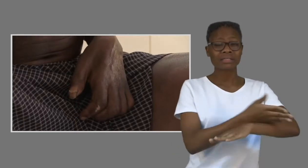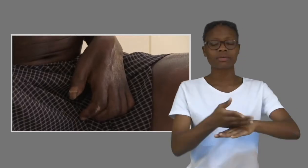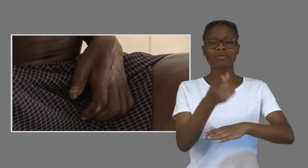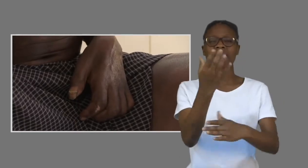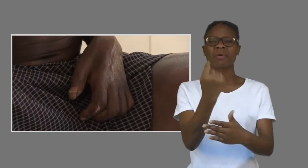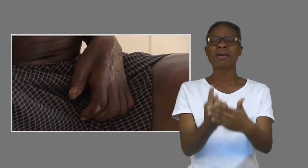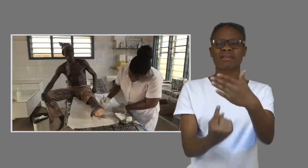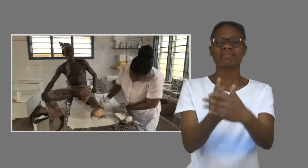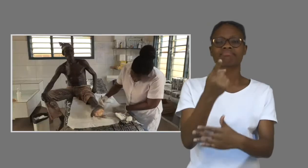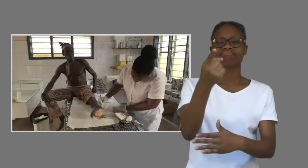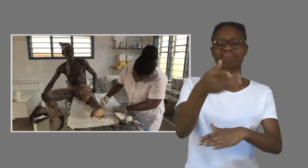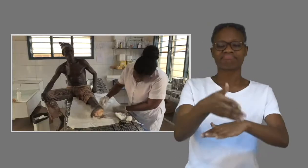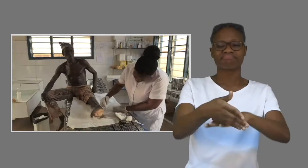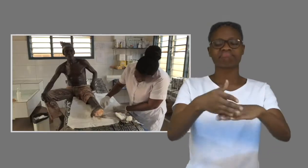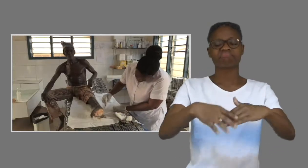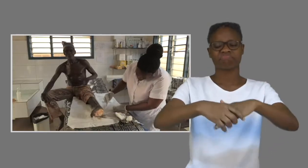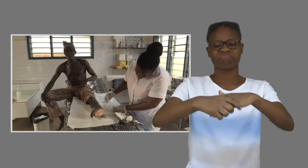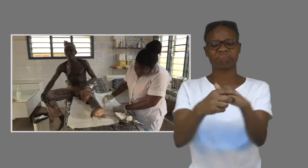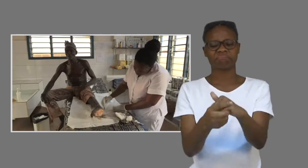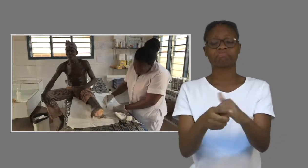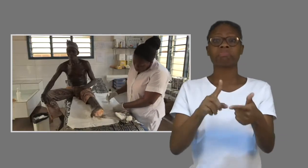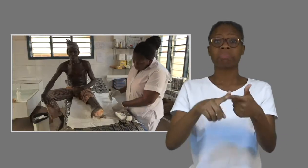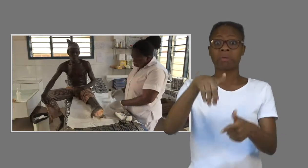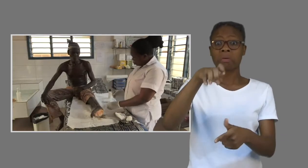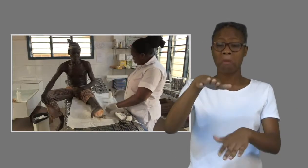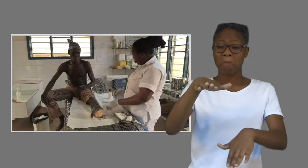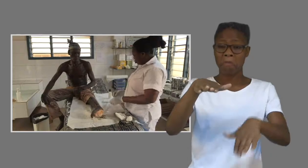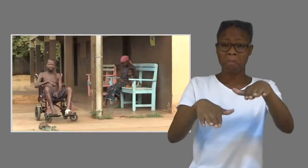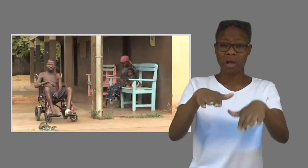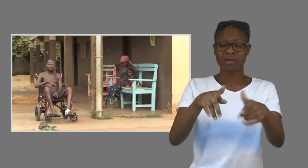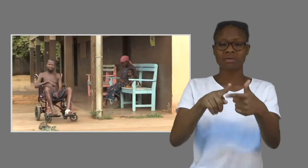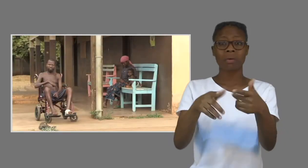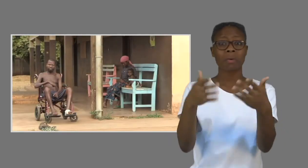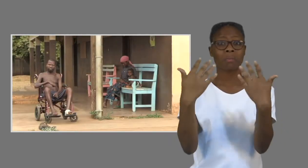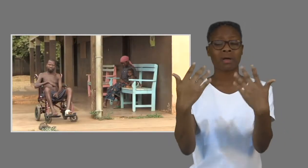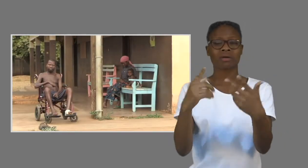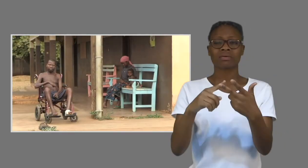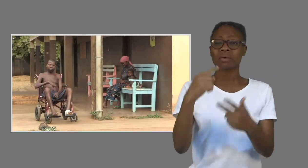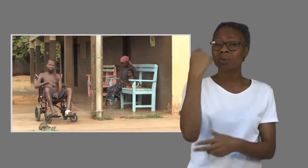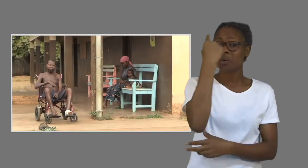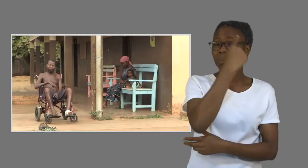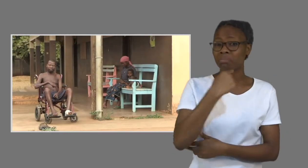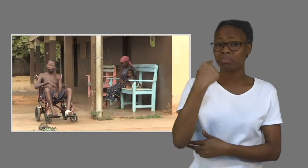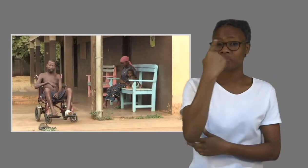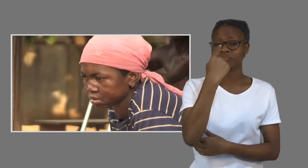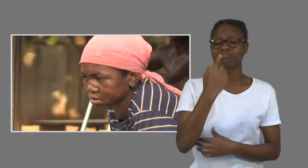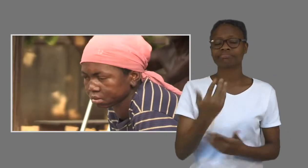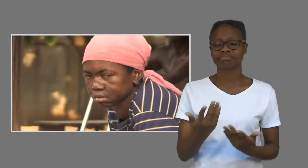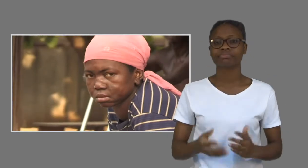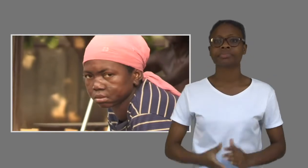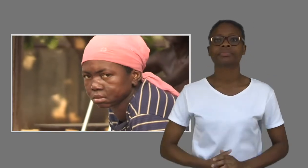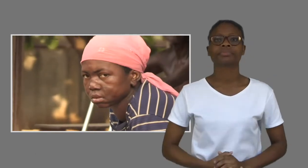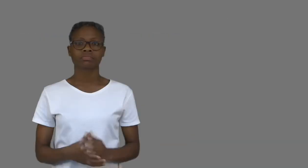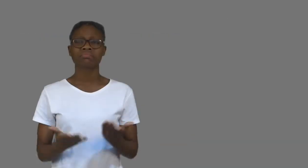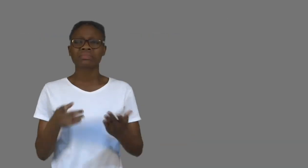deformações e incapacidades. As lesões são mais visíveis nos pés, mãos e rosto. Em